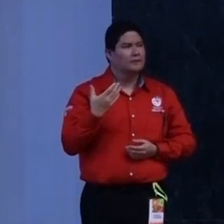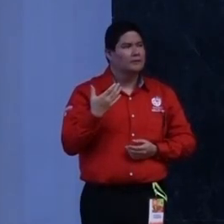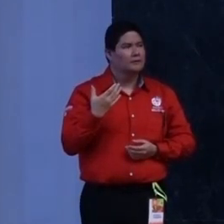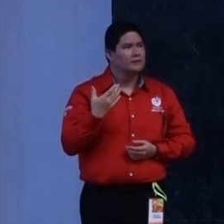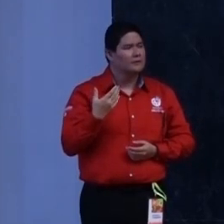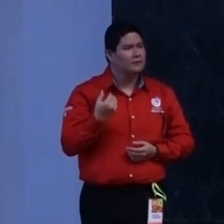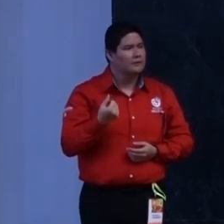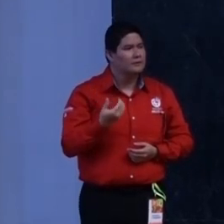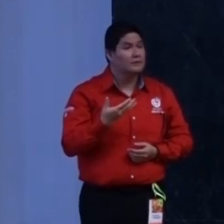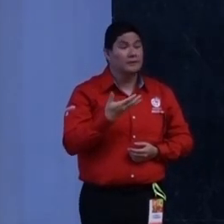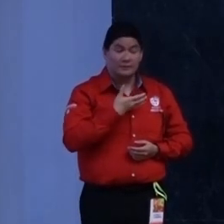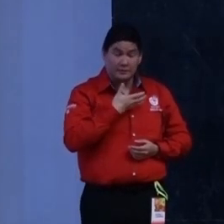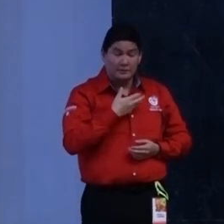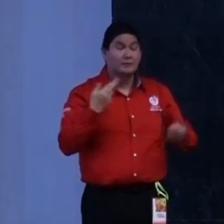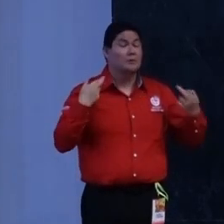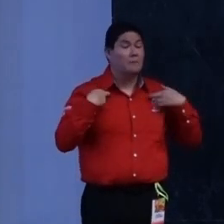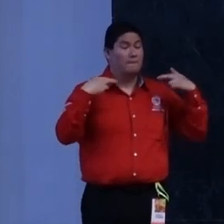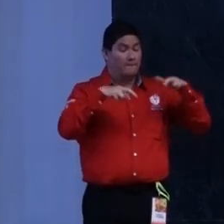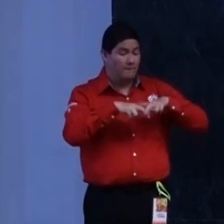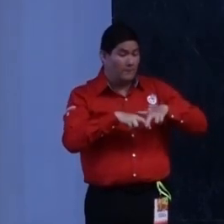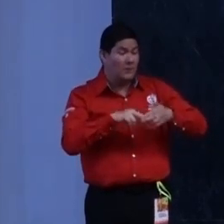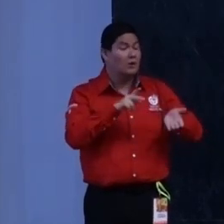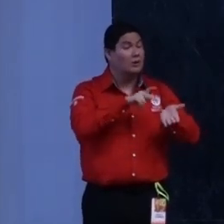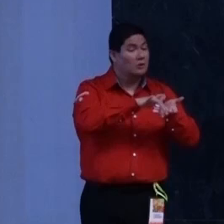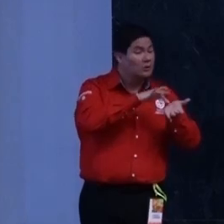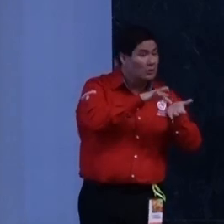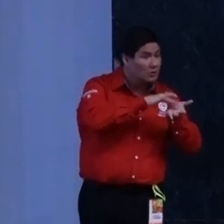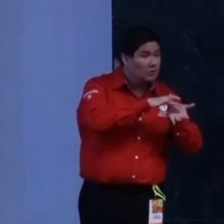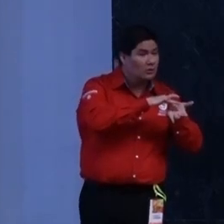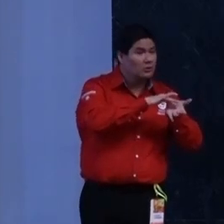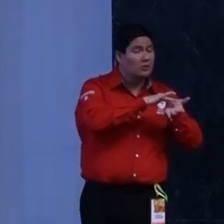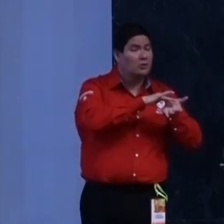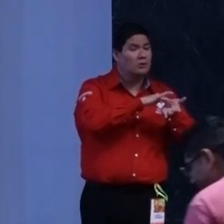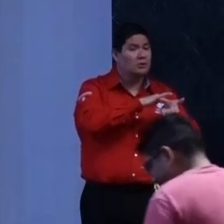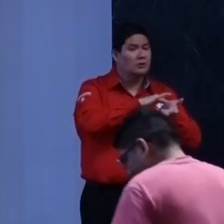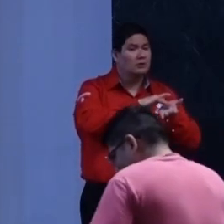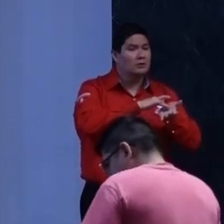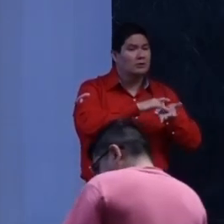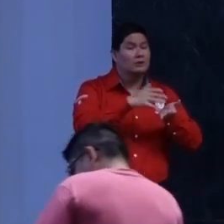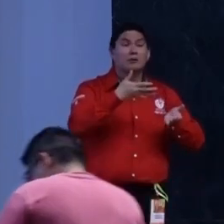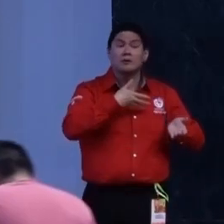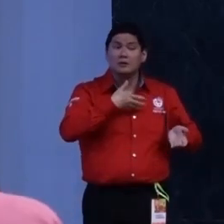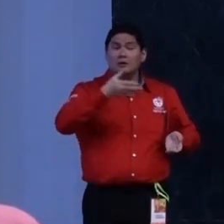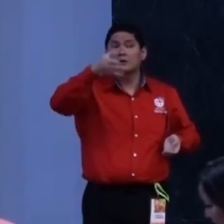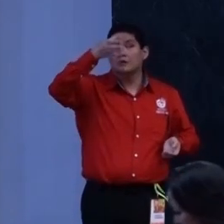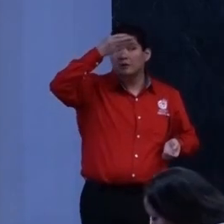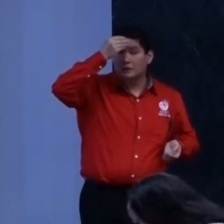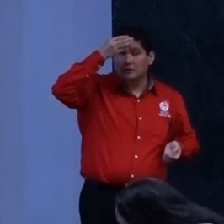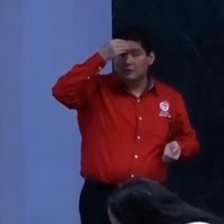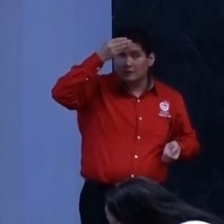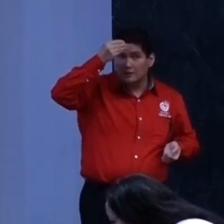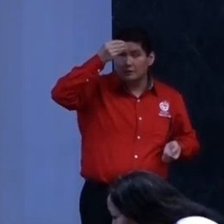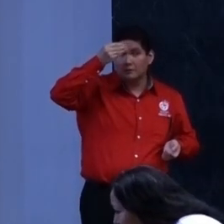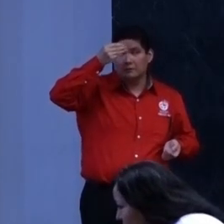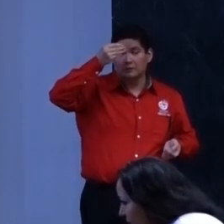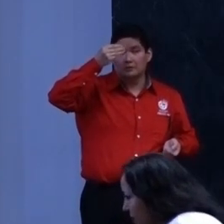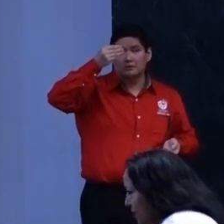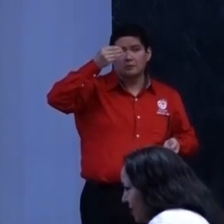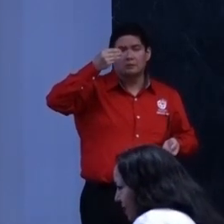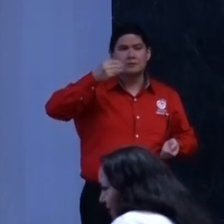incluso si tienes maestra de apoyo, tu maestra de apoyo se tiene que aprender a llevar con